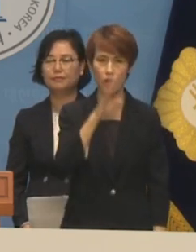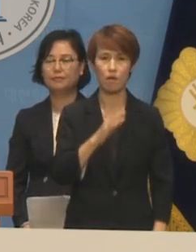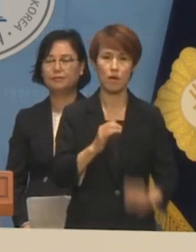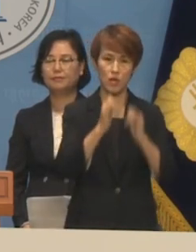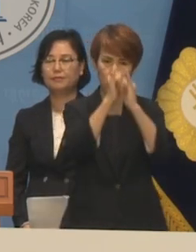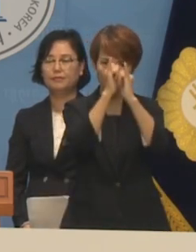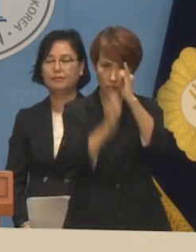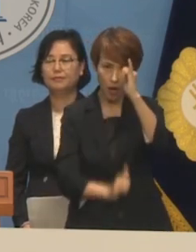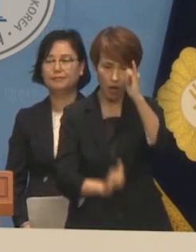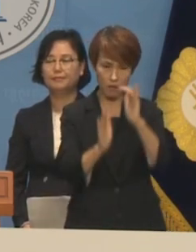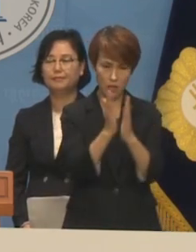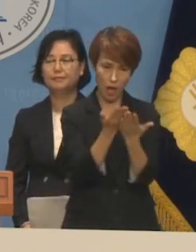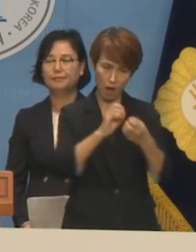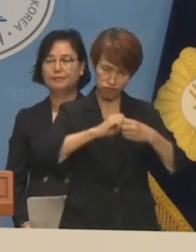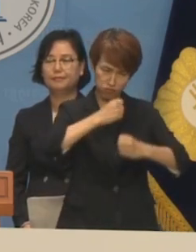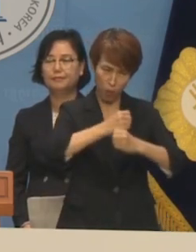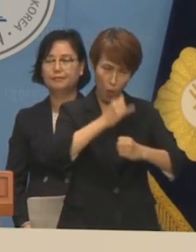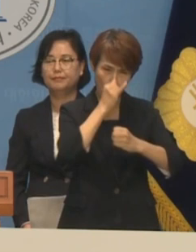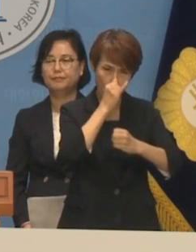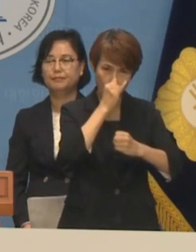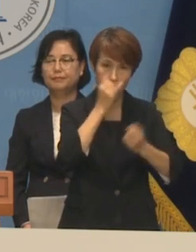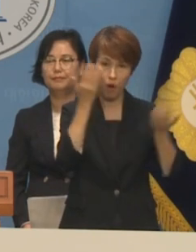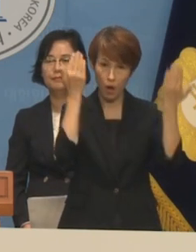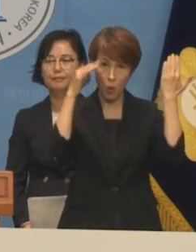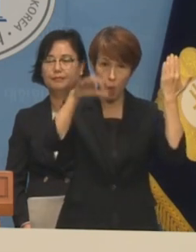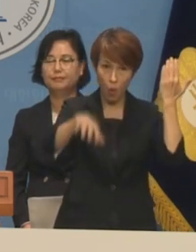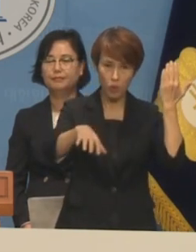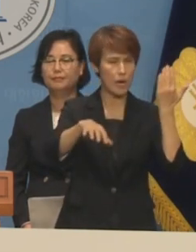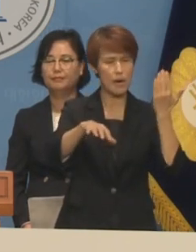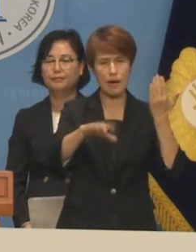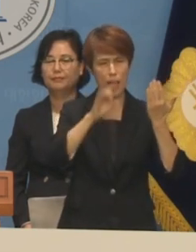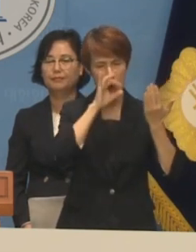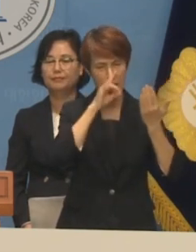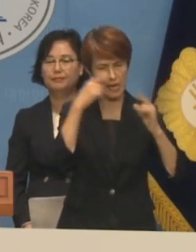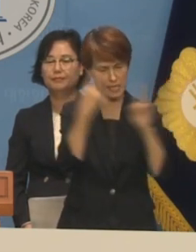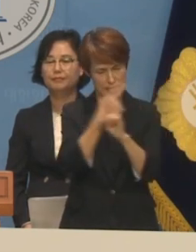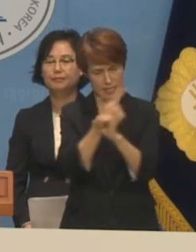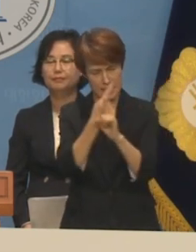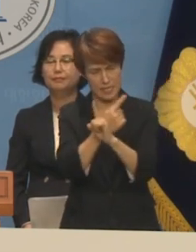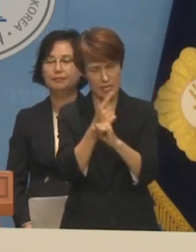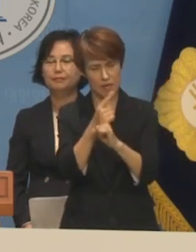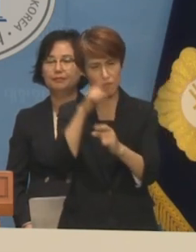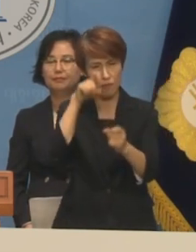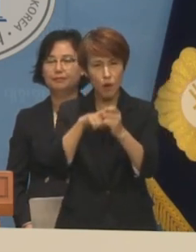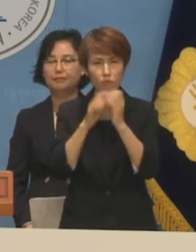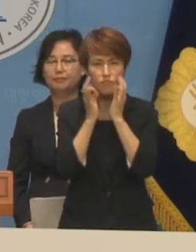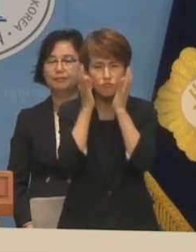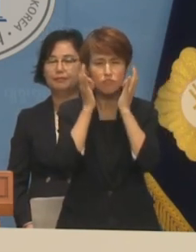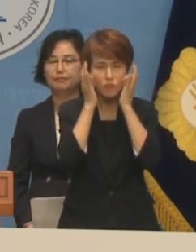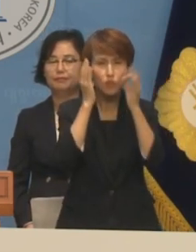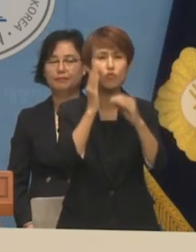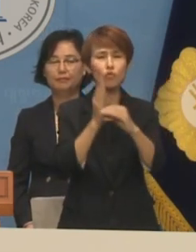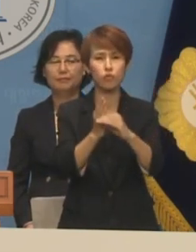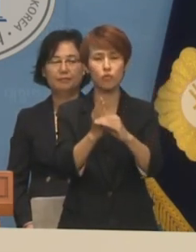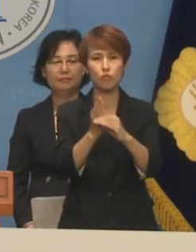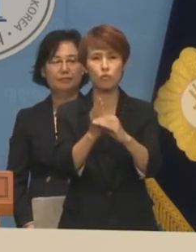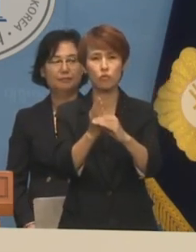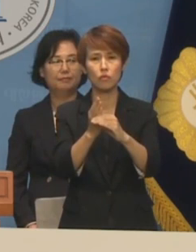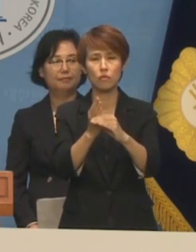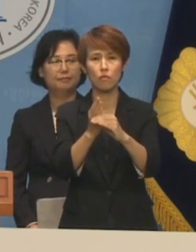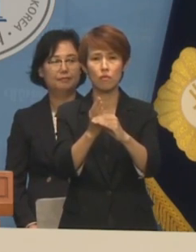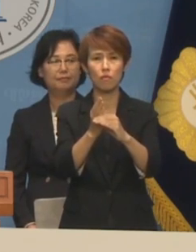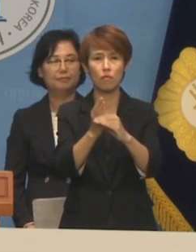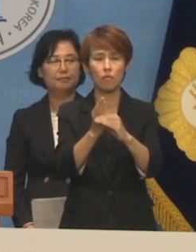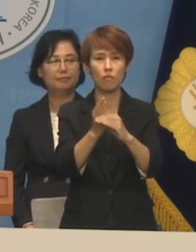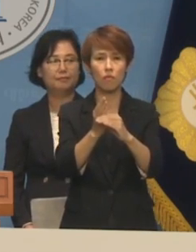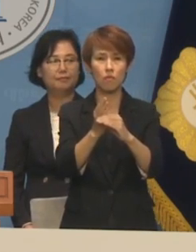교과서가 왜곡되어서 학교 현장에서도 이것을 바로잡기 위해 너무나 많은 분들이 노력을 하고 있는데